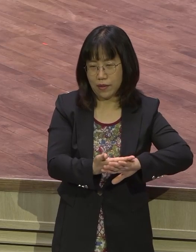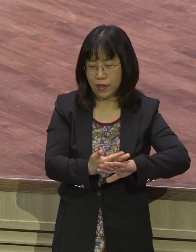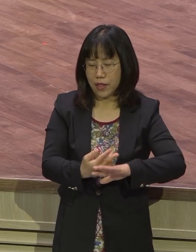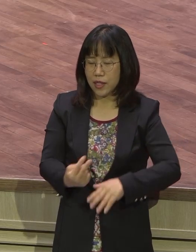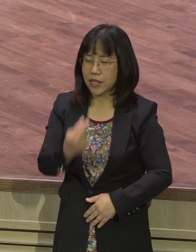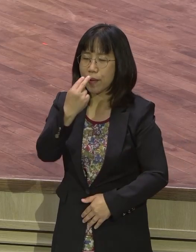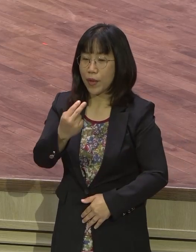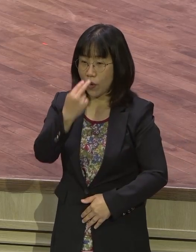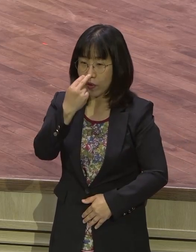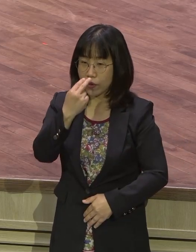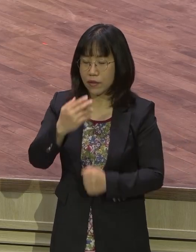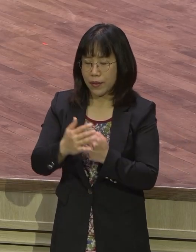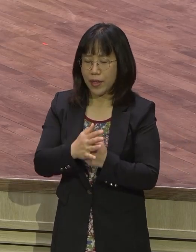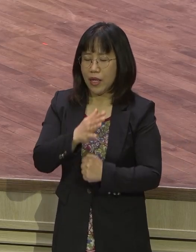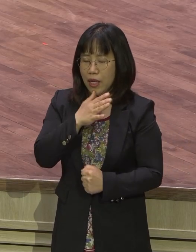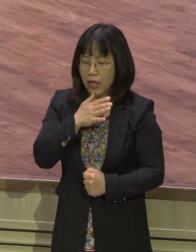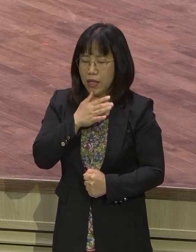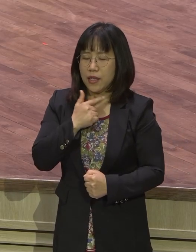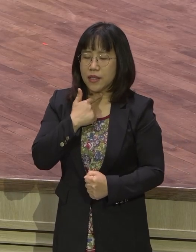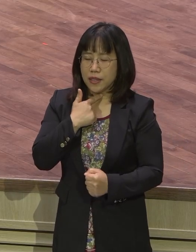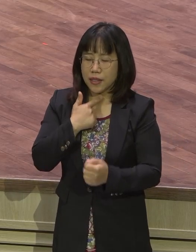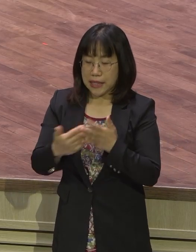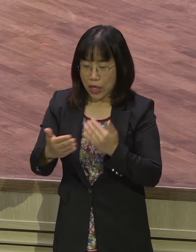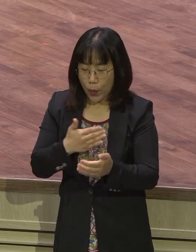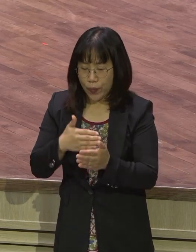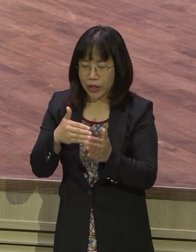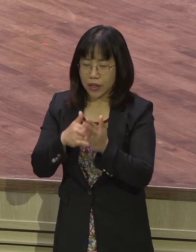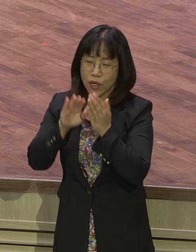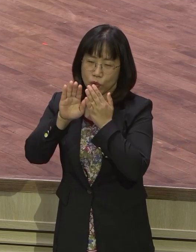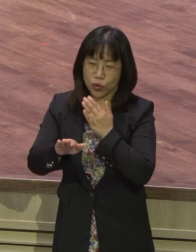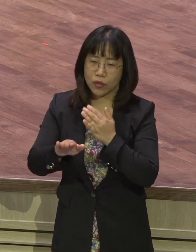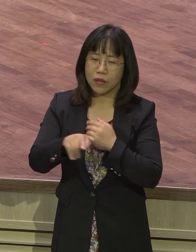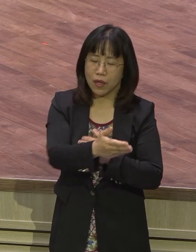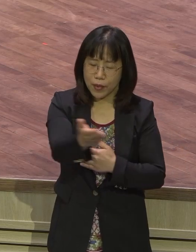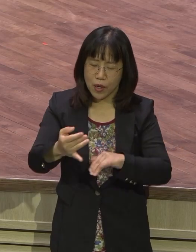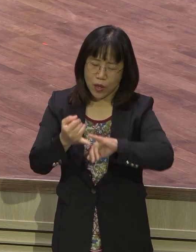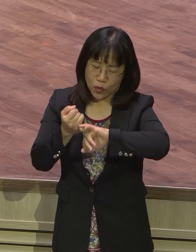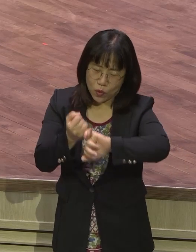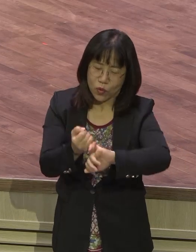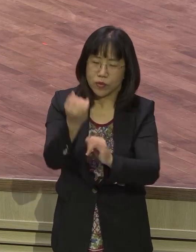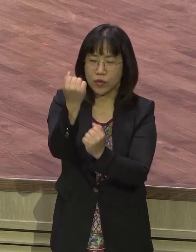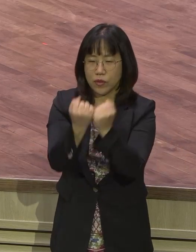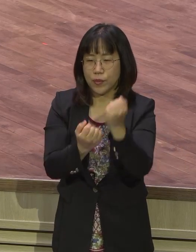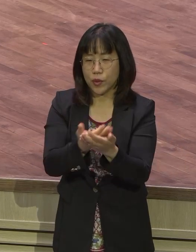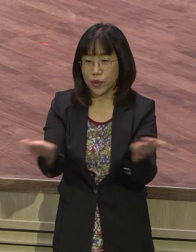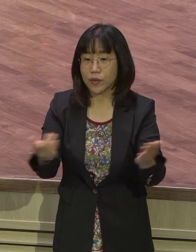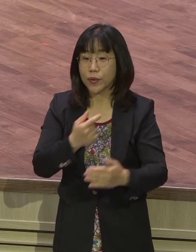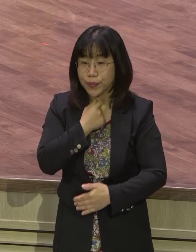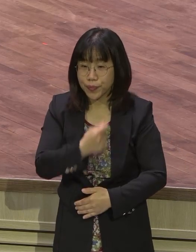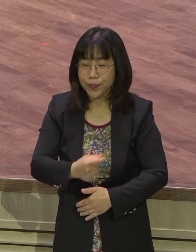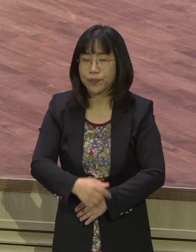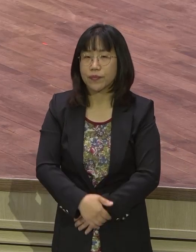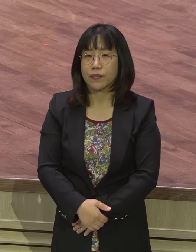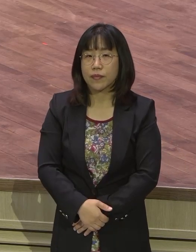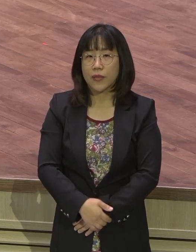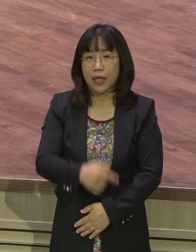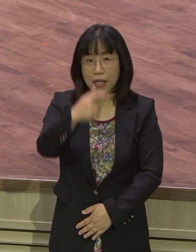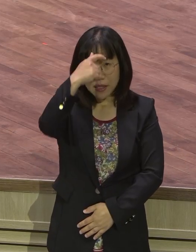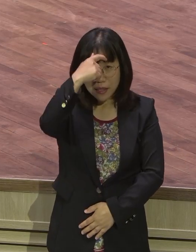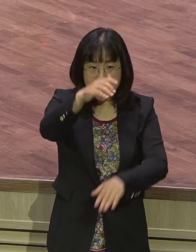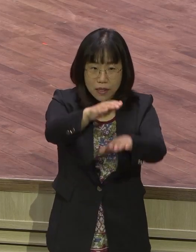체험을 내가 했기 때문에 여러분의 이 예배의 중요성을 더욱 강조하고 싶단 말이에요. 예배가 여러분